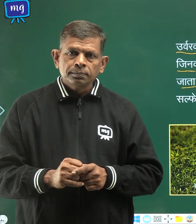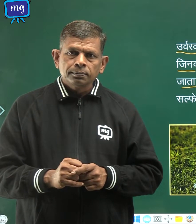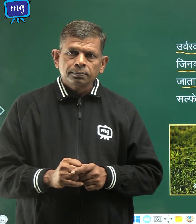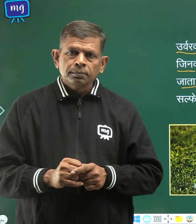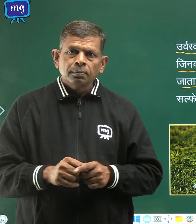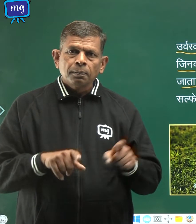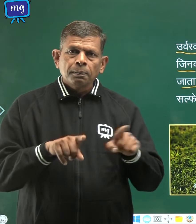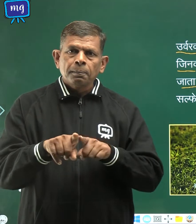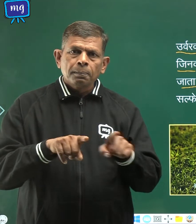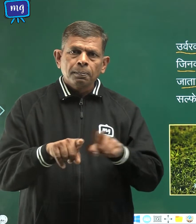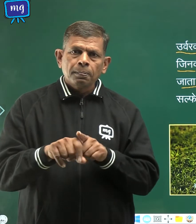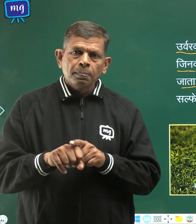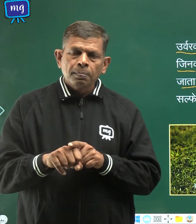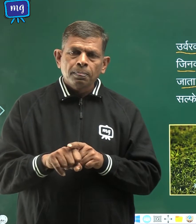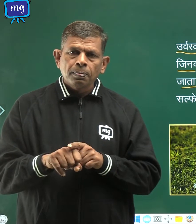जैसे